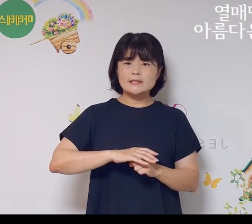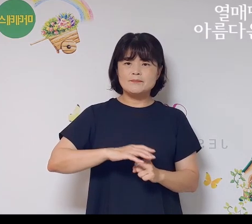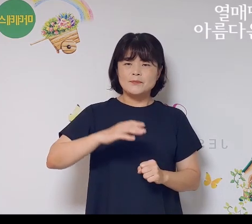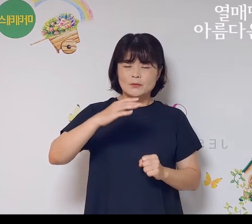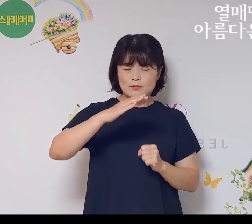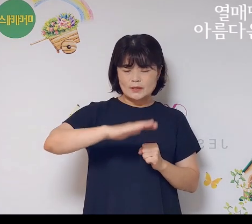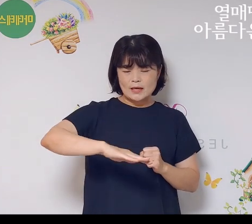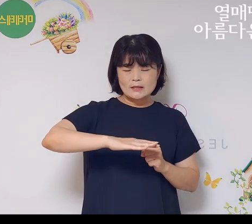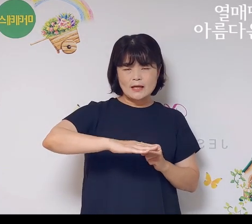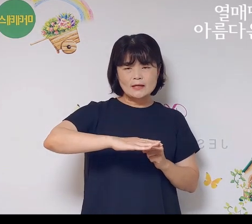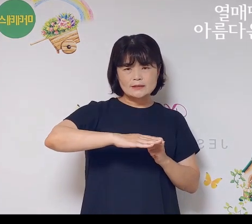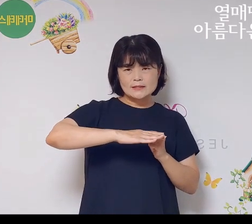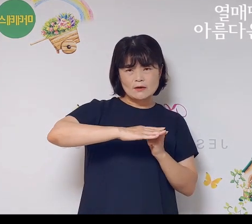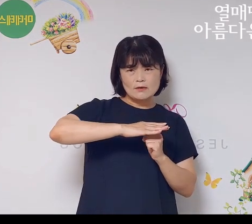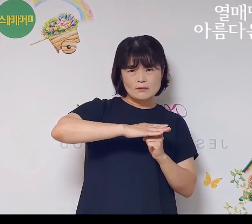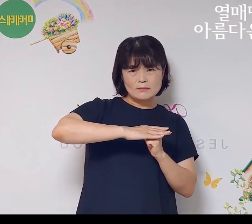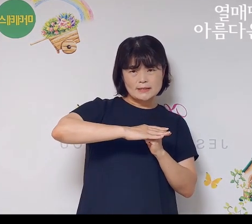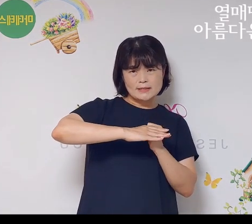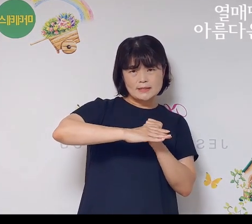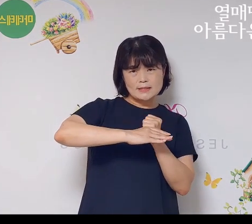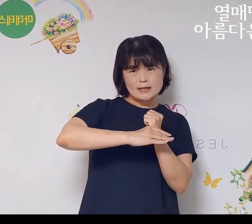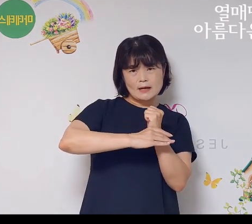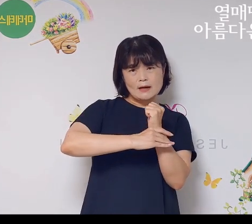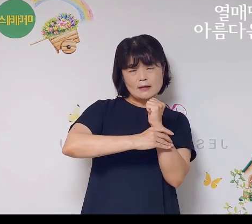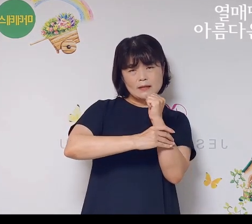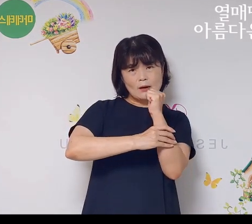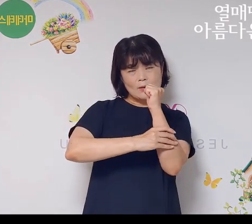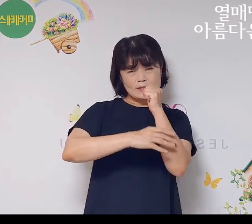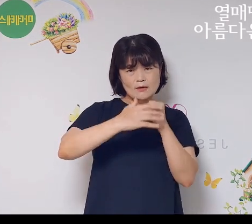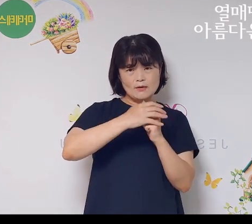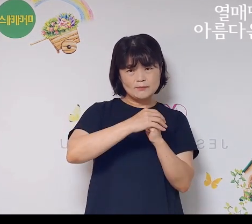맺다는 이렇게 땅에서 마치 얘가 나와서